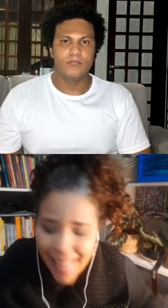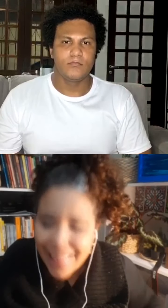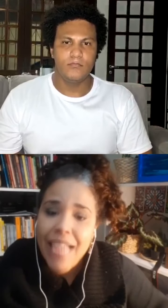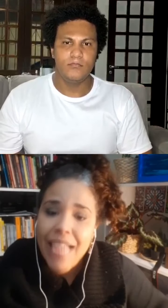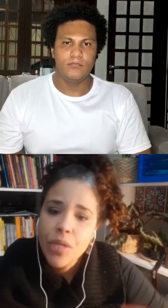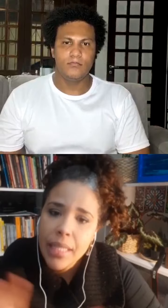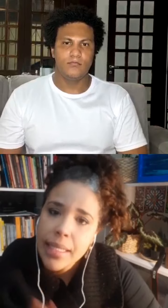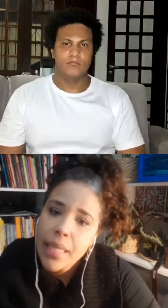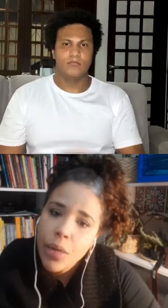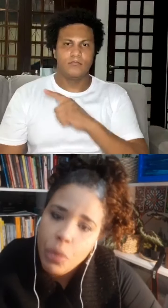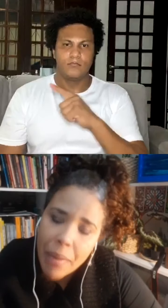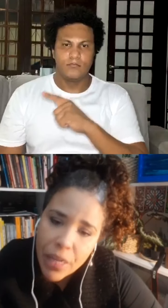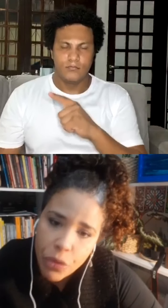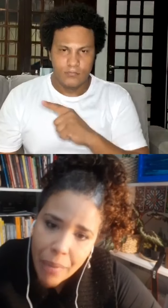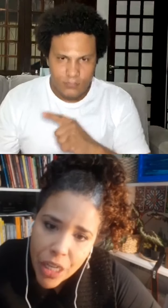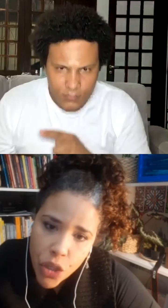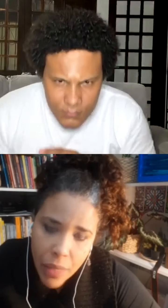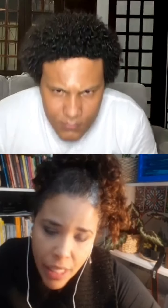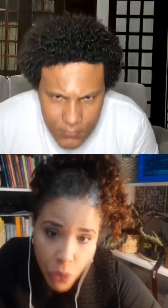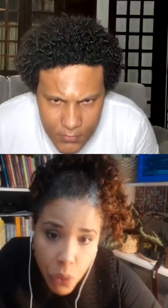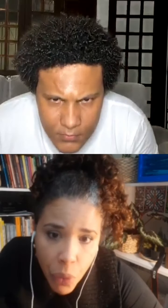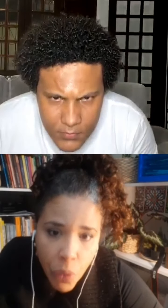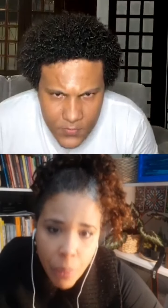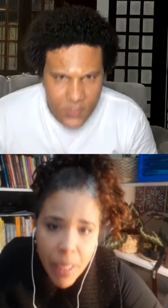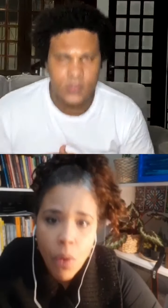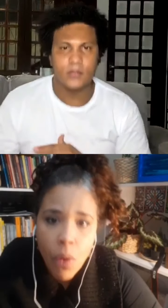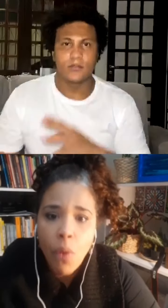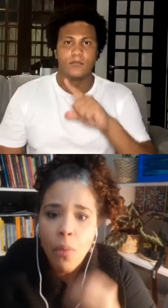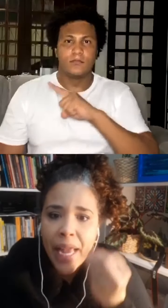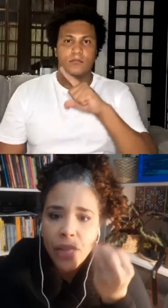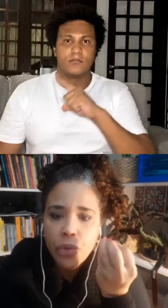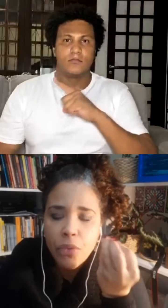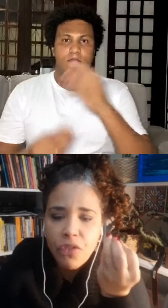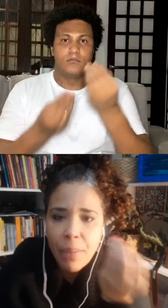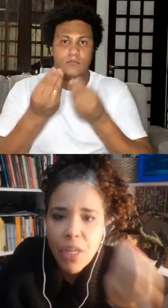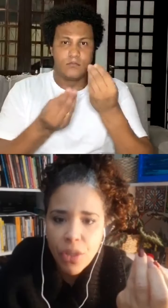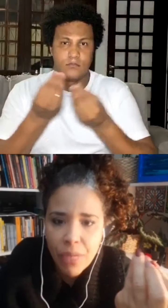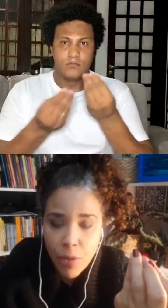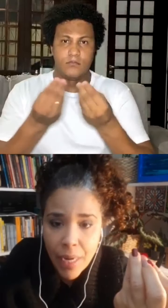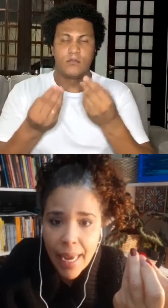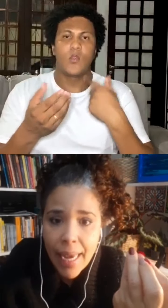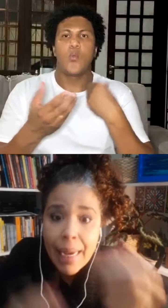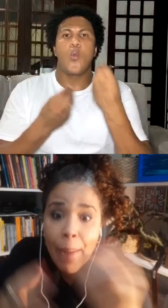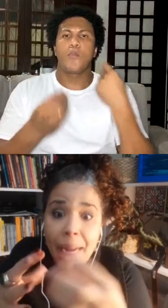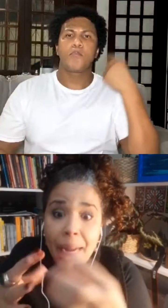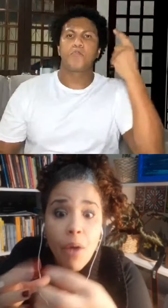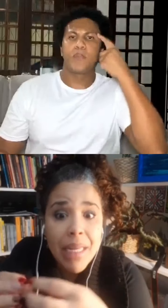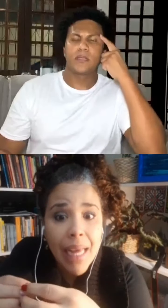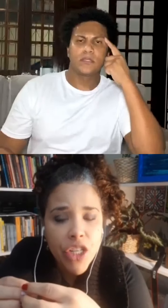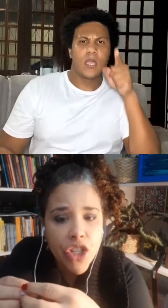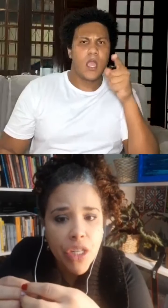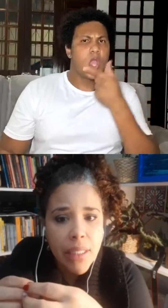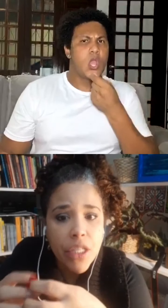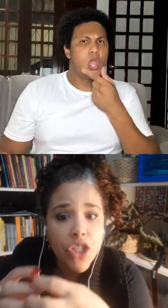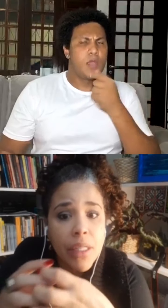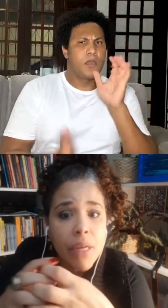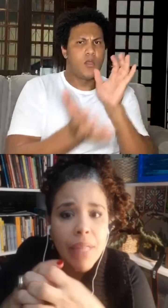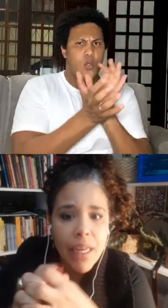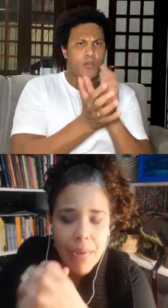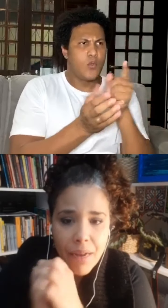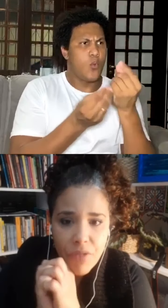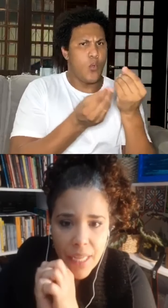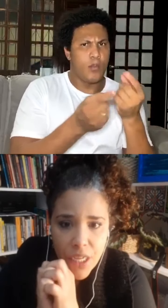na associação do método masculino do homem com o método feminino da mulher? Para aumentar a chance de não ter